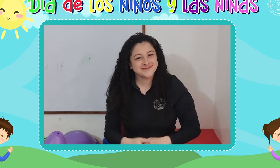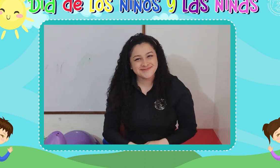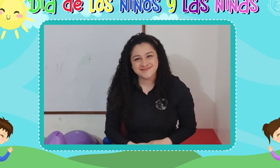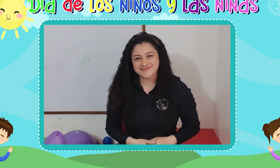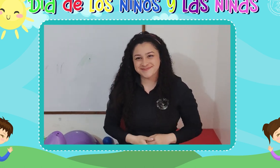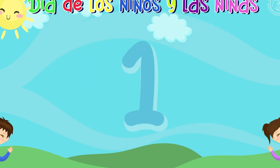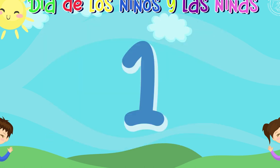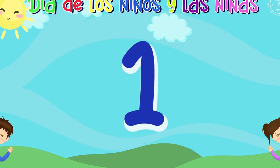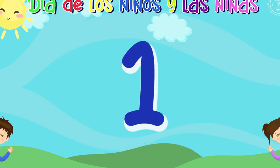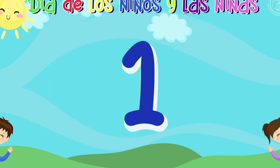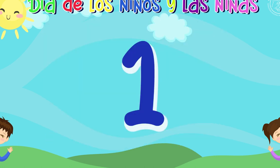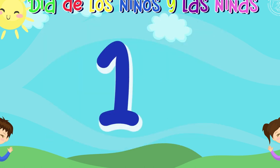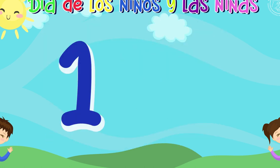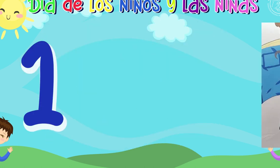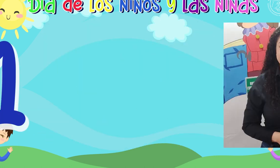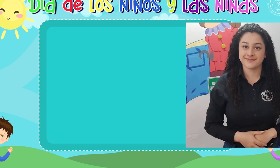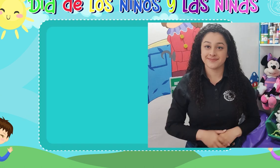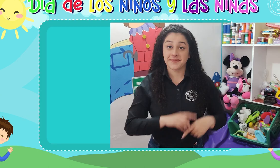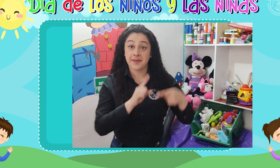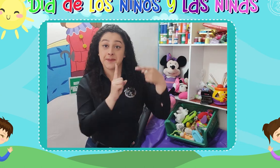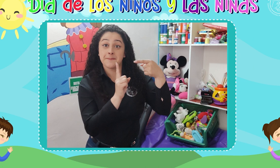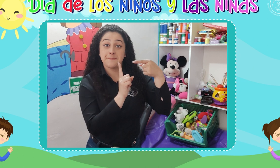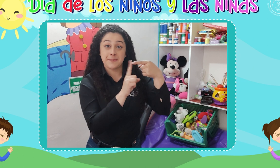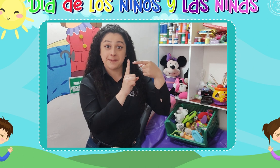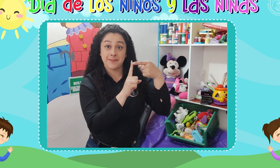puntos sobresalientes.